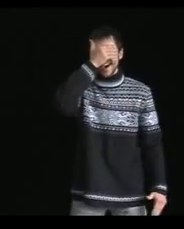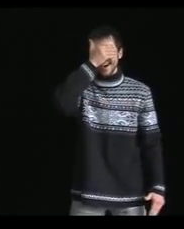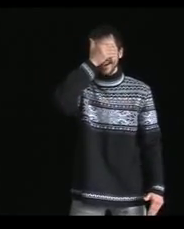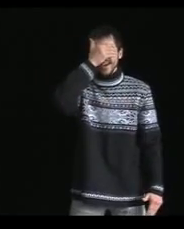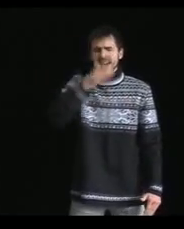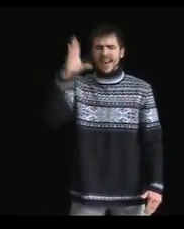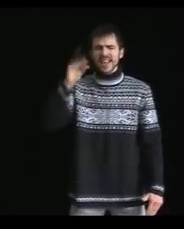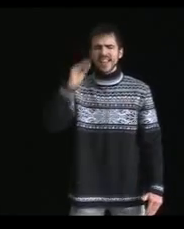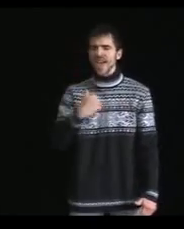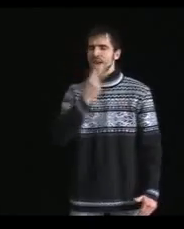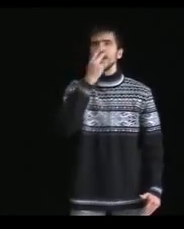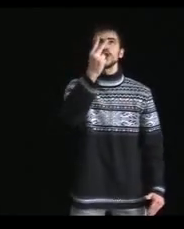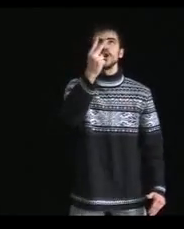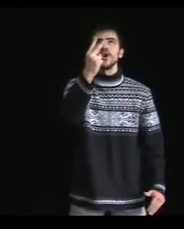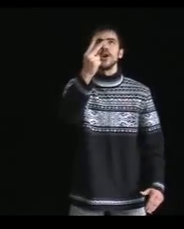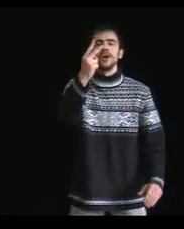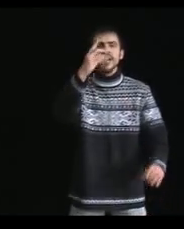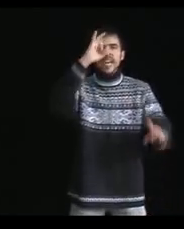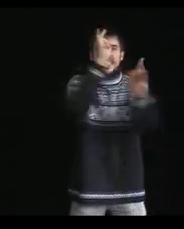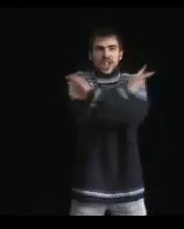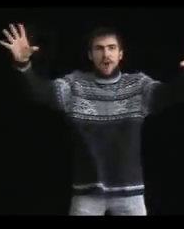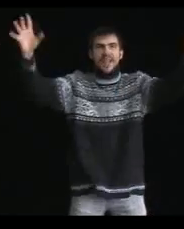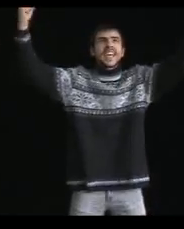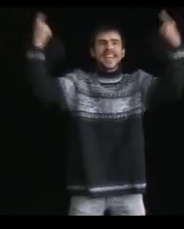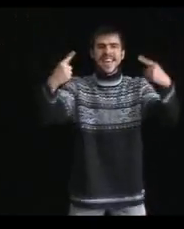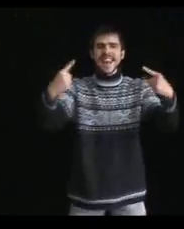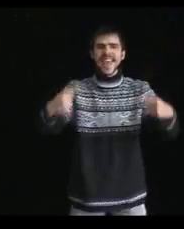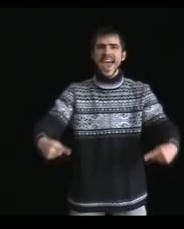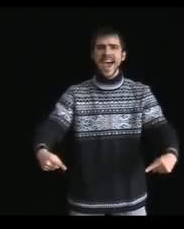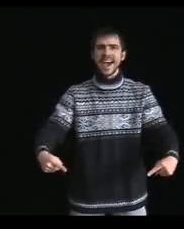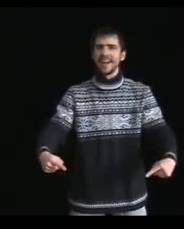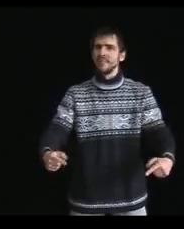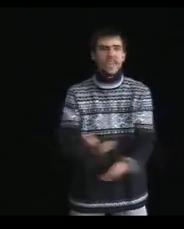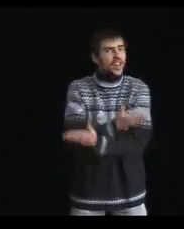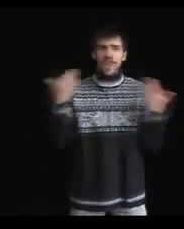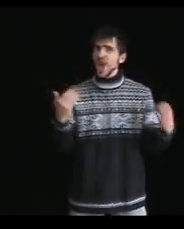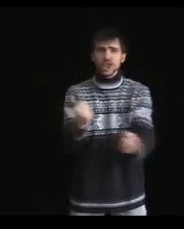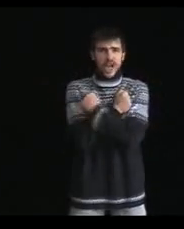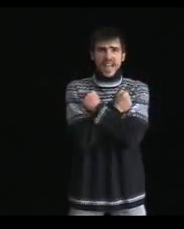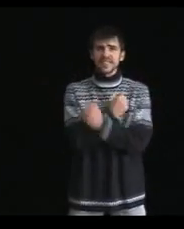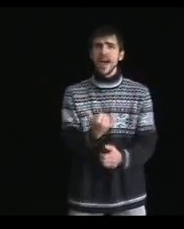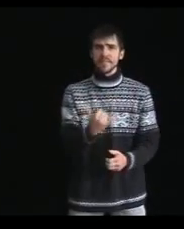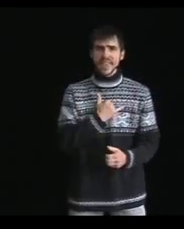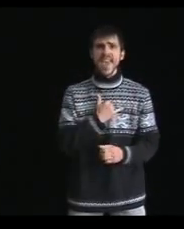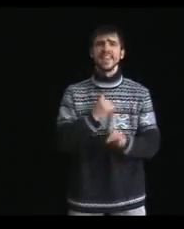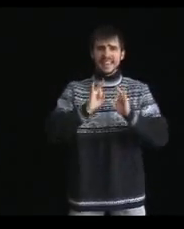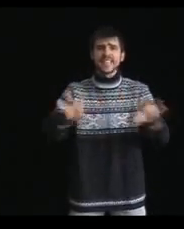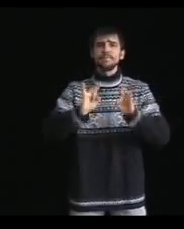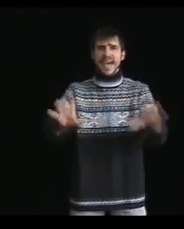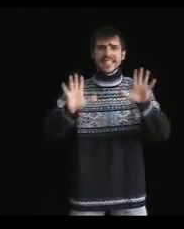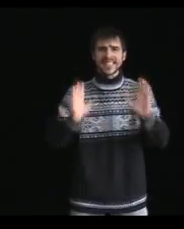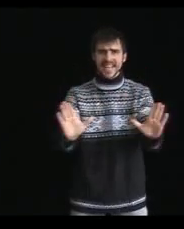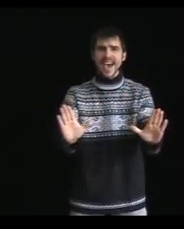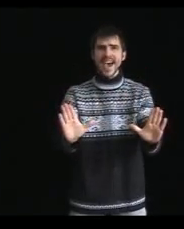Когда я вижу сломанные крылья Нет жалости во мне и неспроста